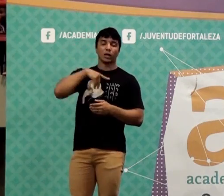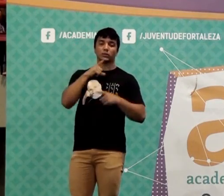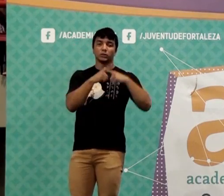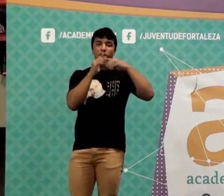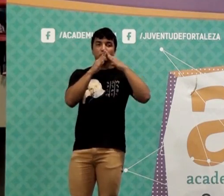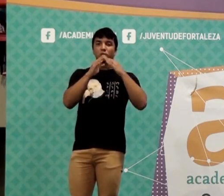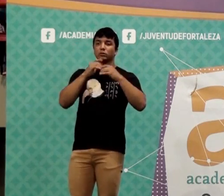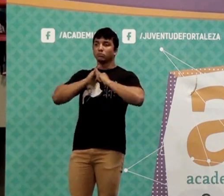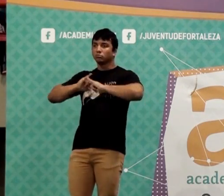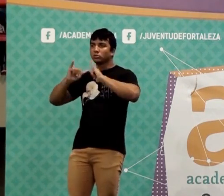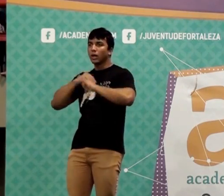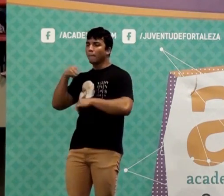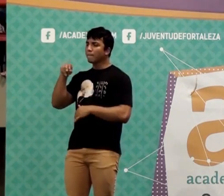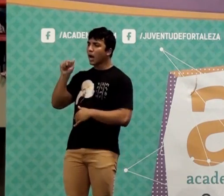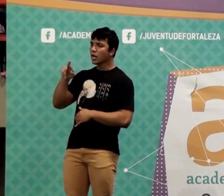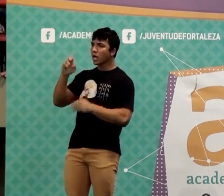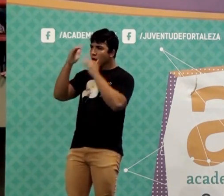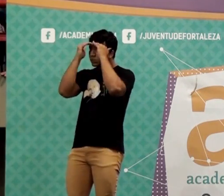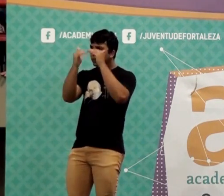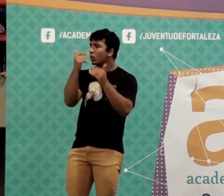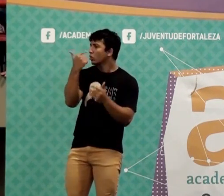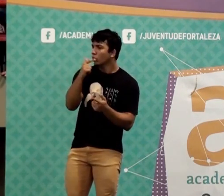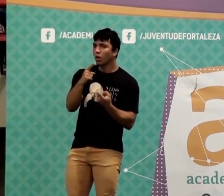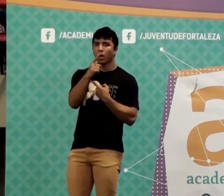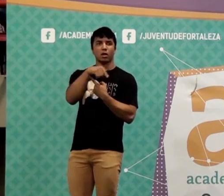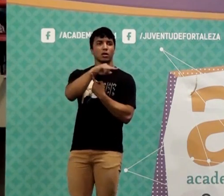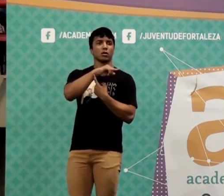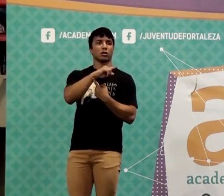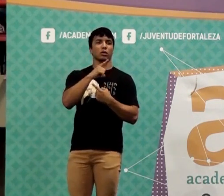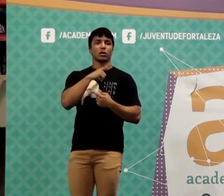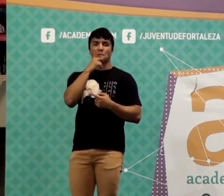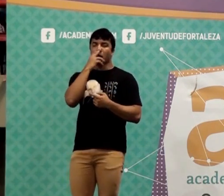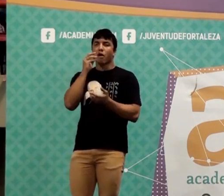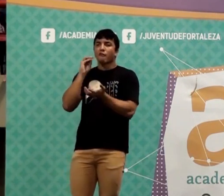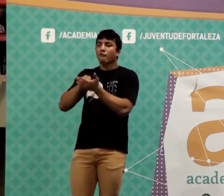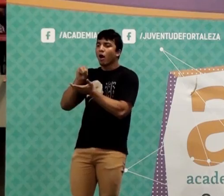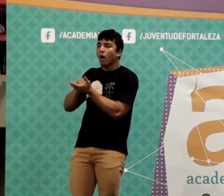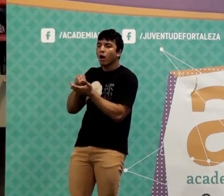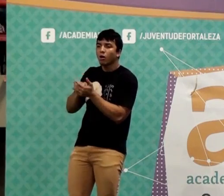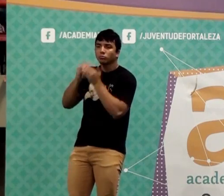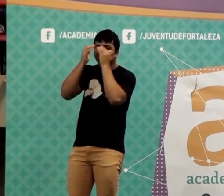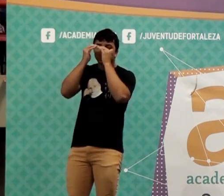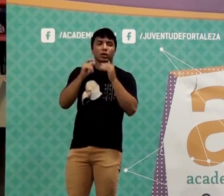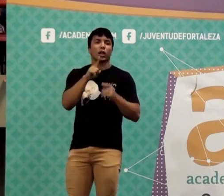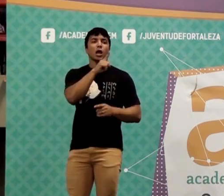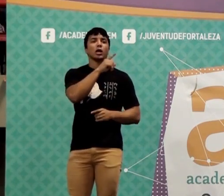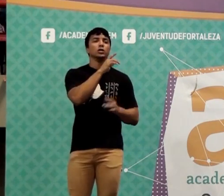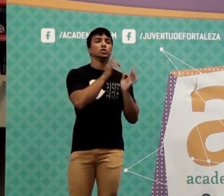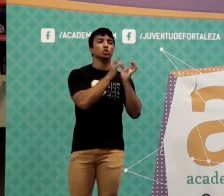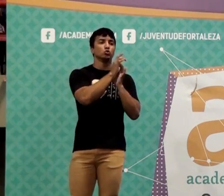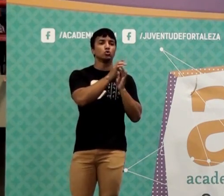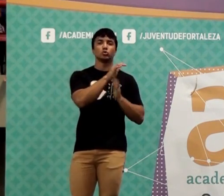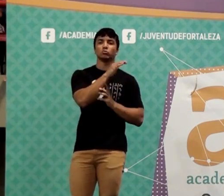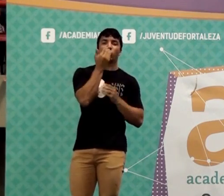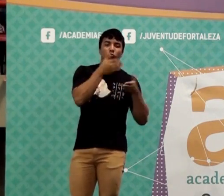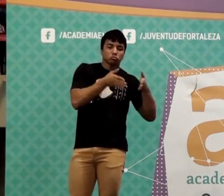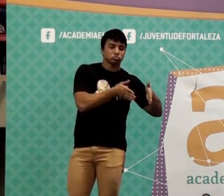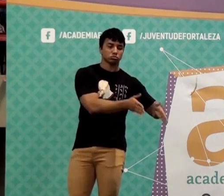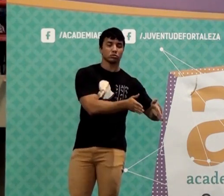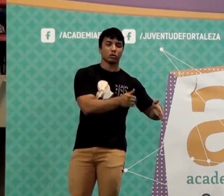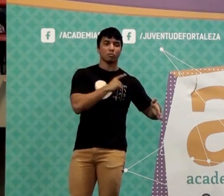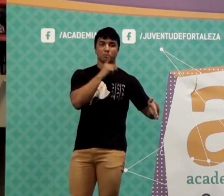não se engane não. É muito mais difícil você convencer uma pessoa a perdoar, a refletir, do que fazer